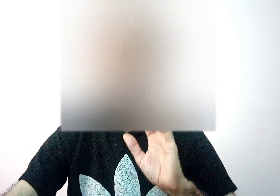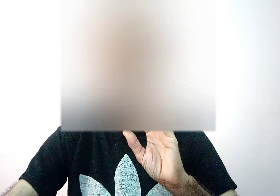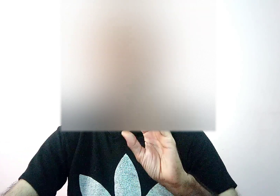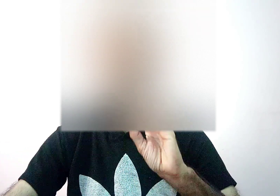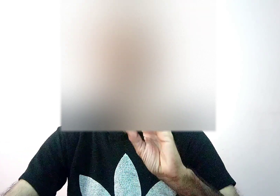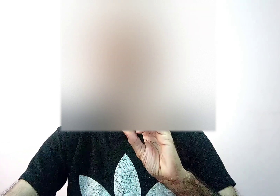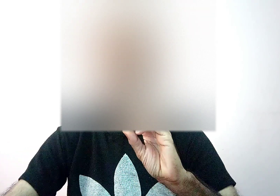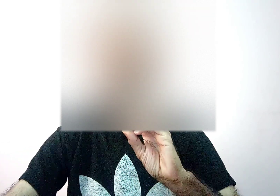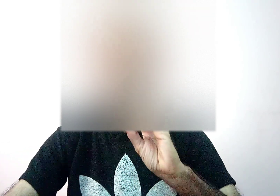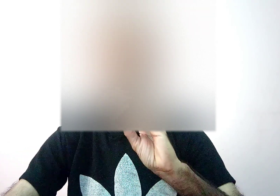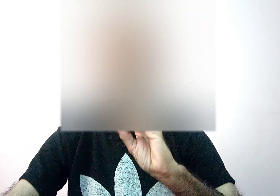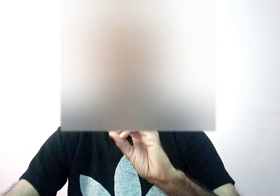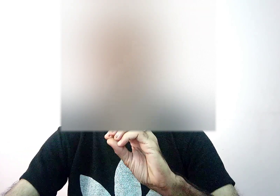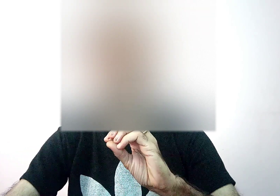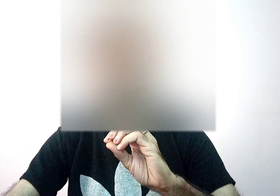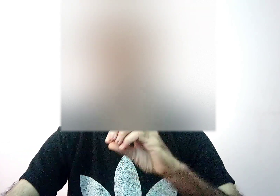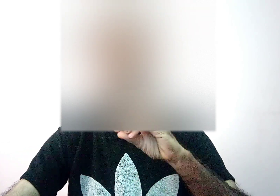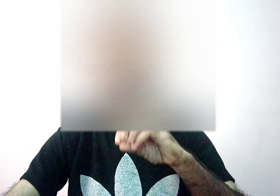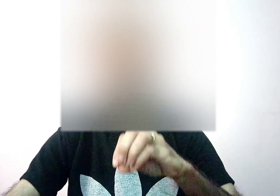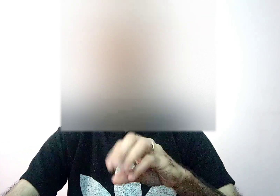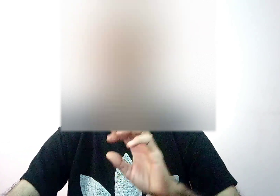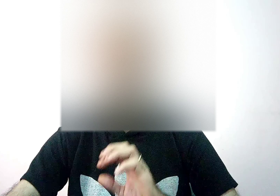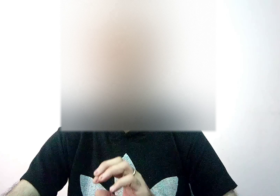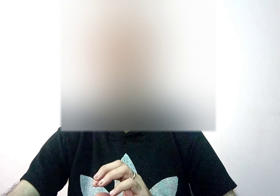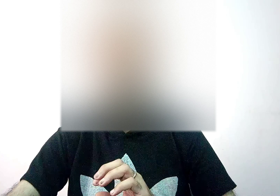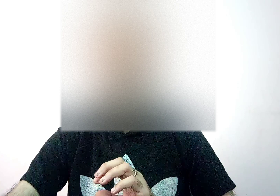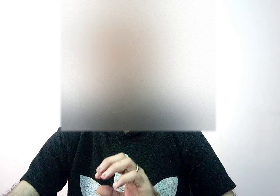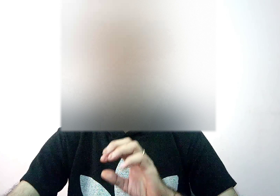الحل الامثل لمفاوضات سد النهضه هتكون في القاهره.